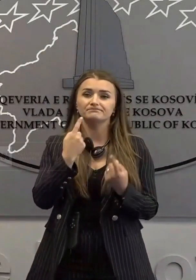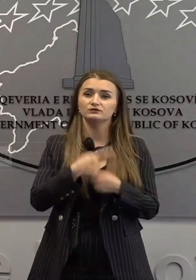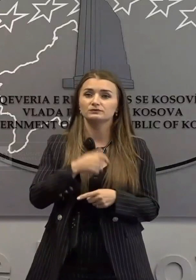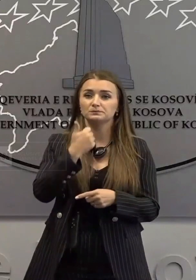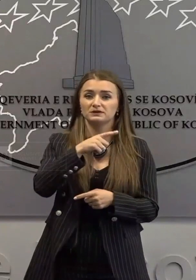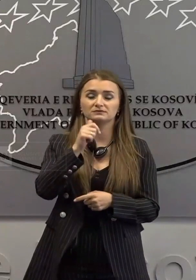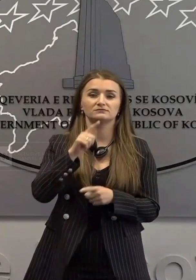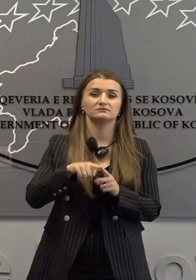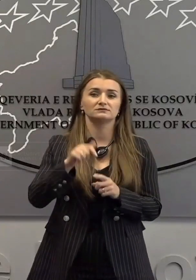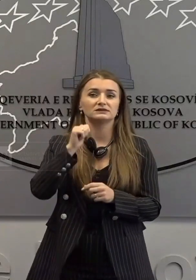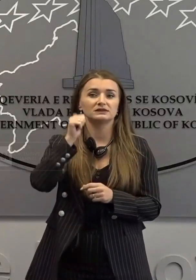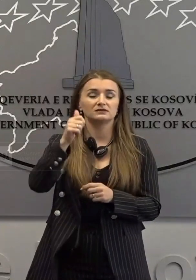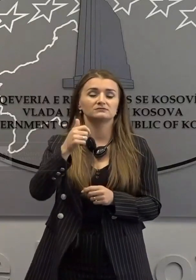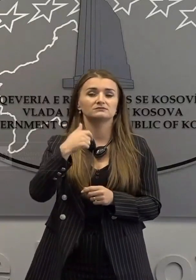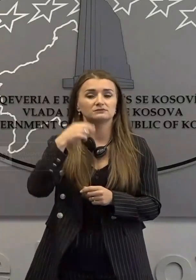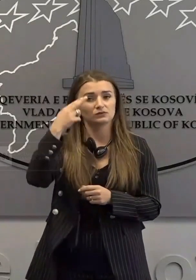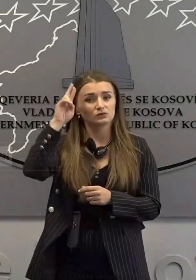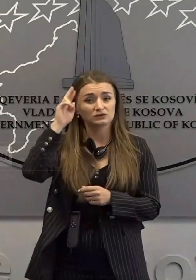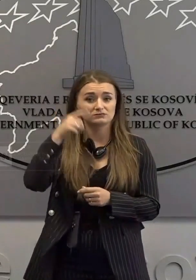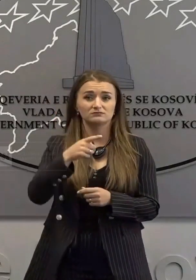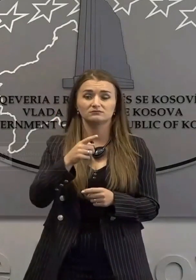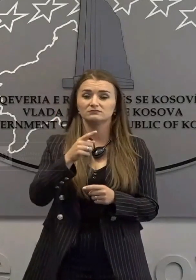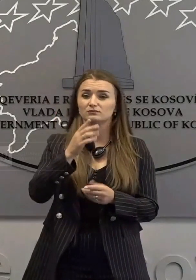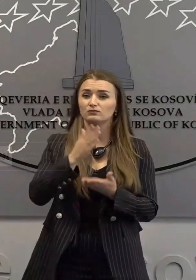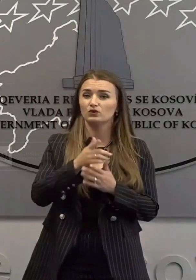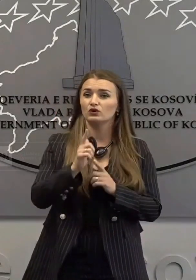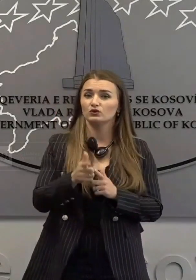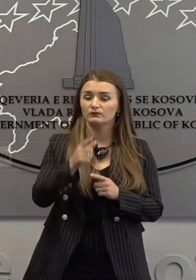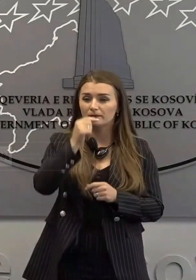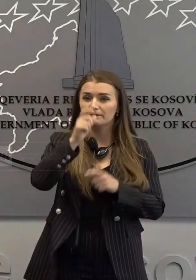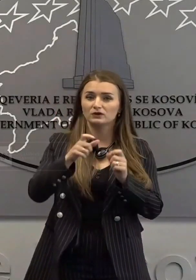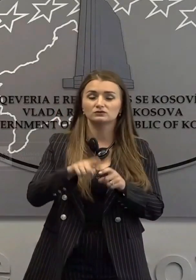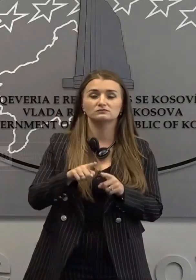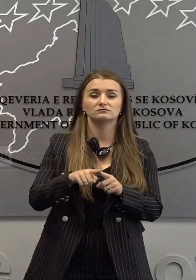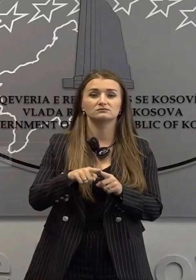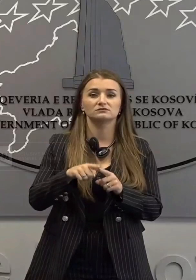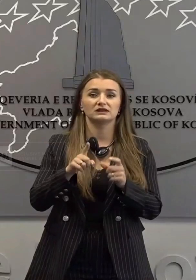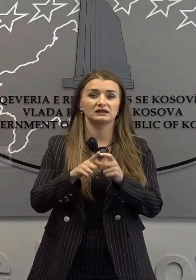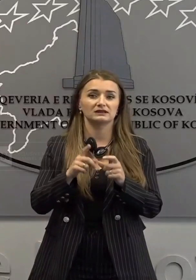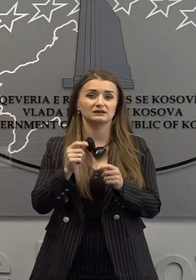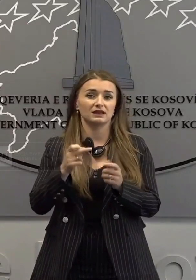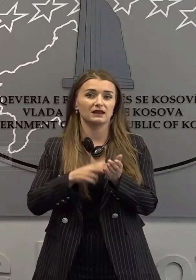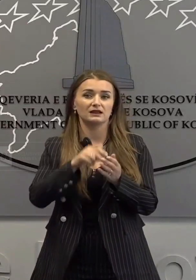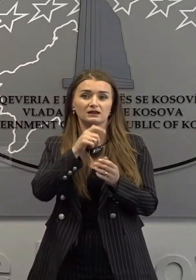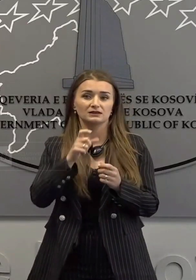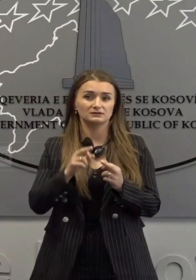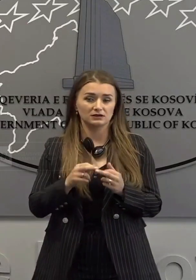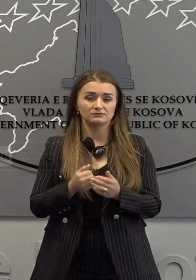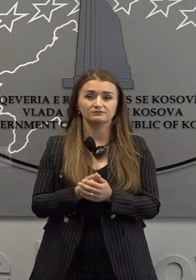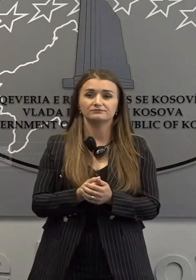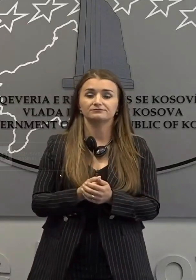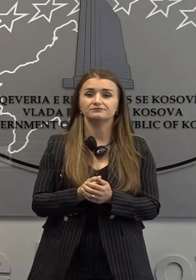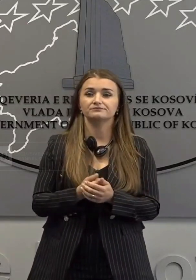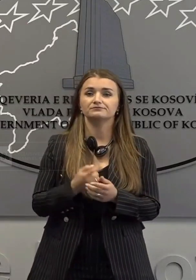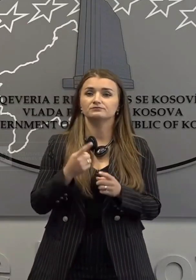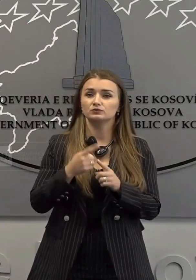ne të krimit gjenocidal Serbisë, mbi civilet e vrarë të djegur në Paklek Drenicës dhe gjithashtu të vrarëve